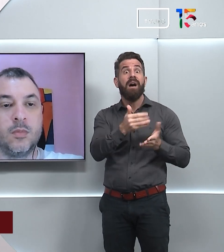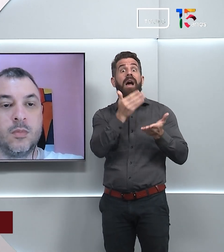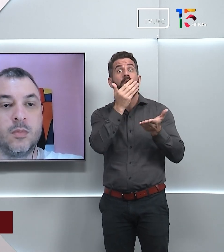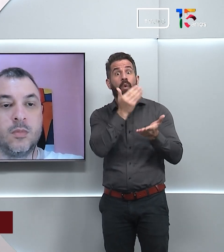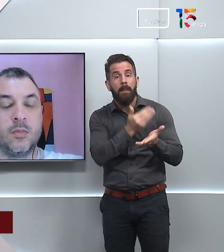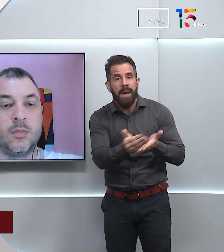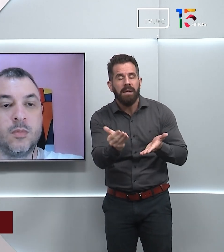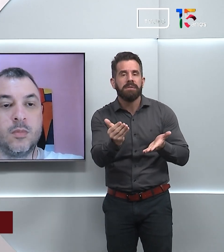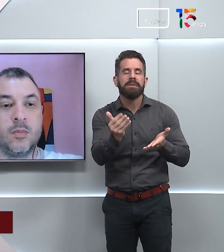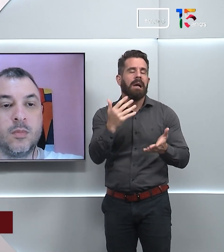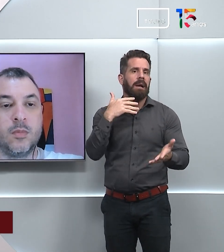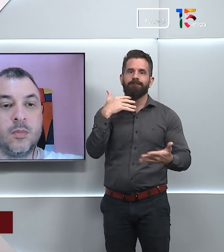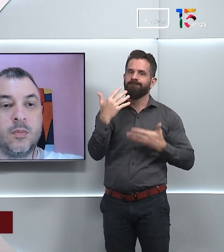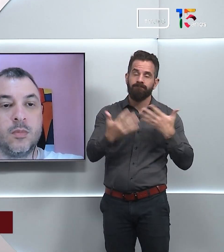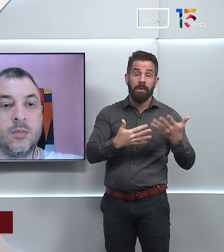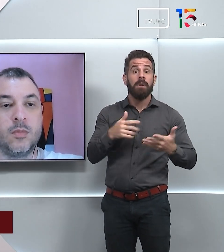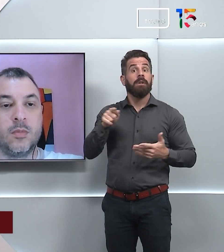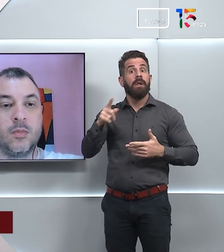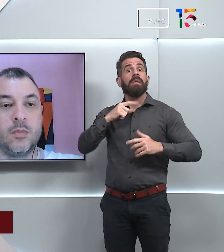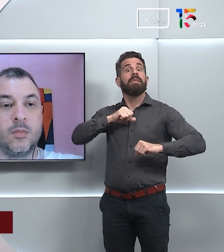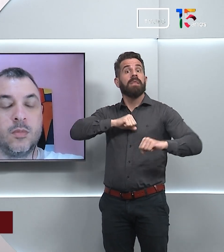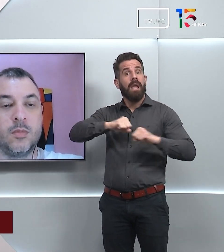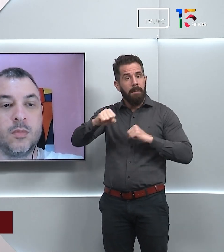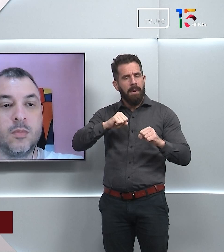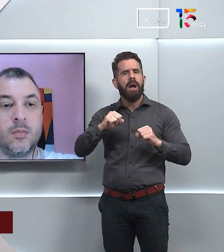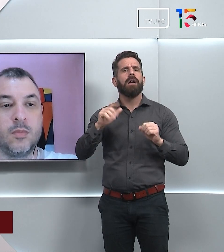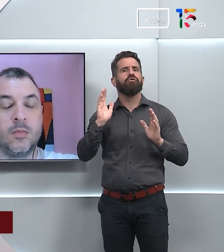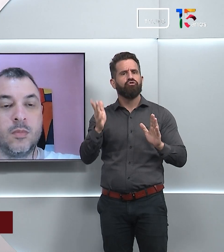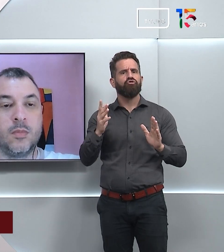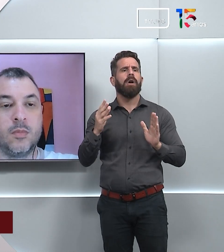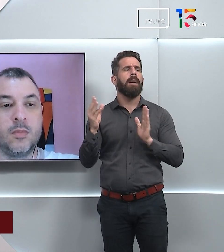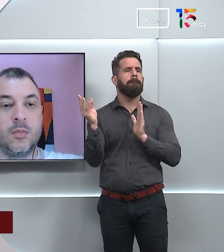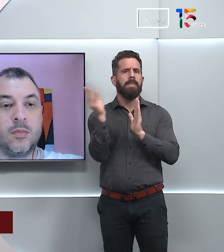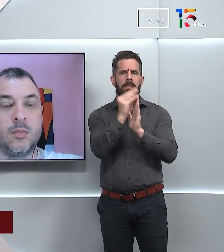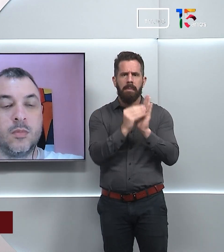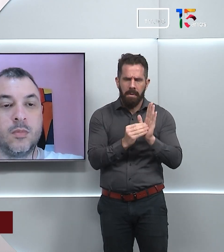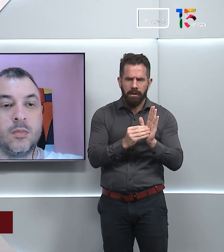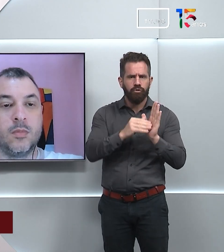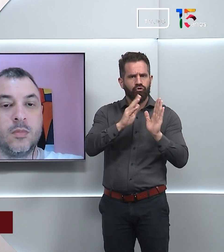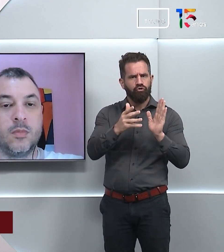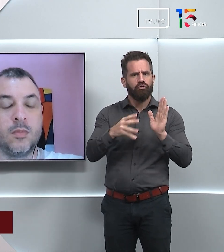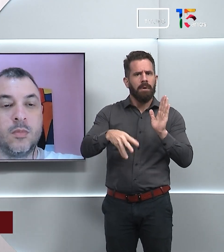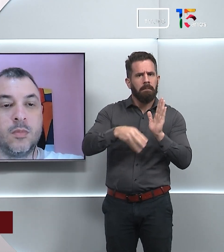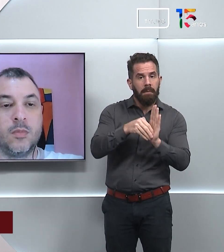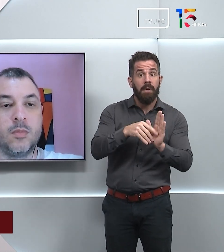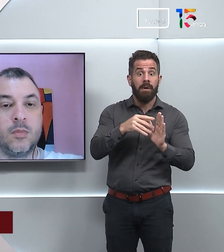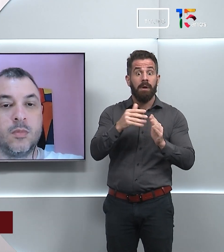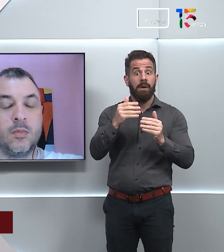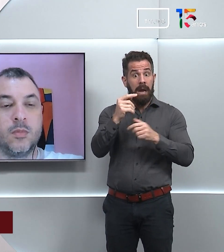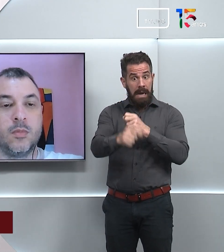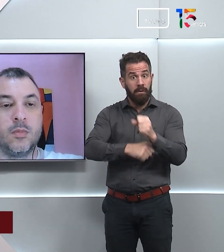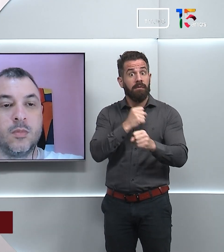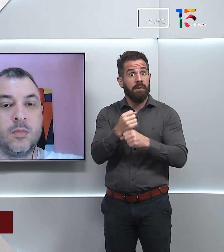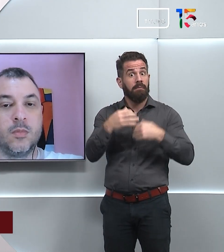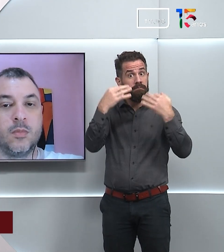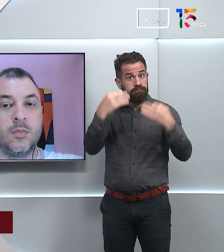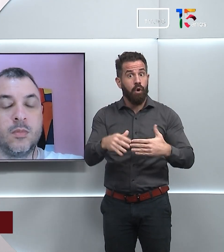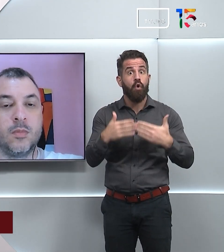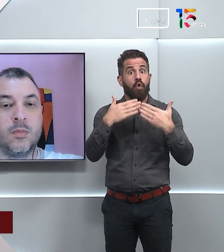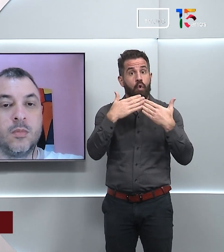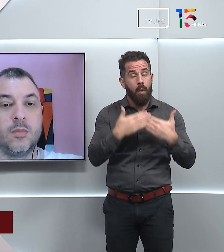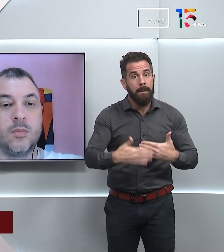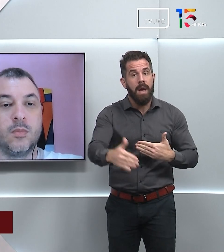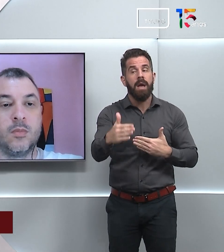esse debate? A gente conseguiu melhorar essa proposta na última votação, que vai ser implementado no ano que vem? Tem mais a ver com aquilo